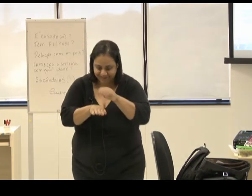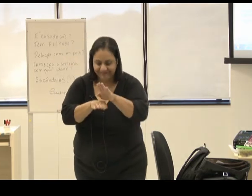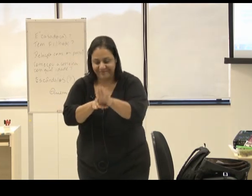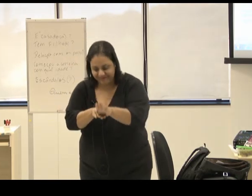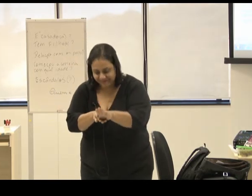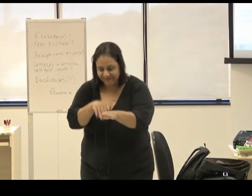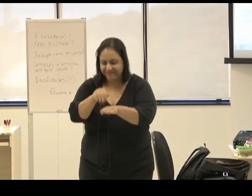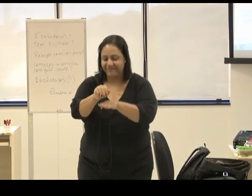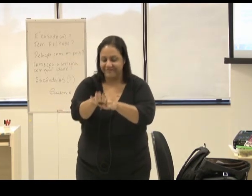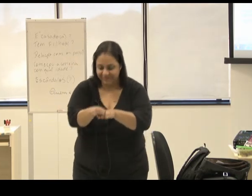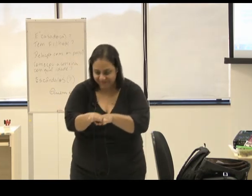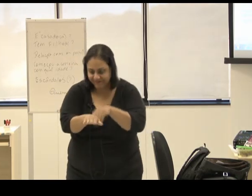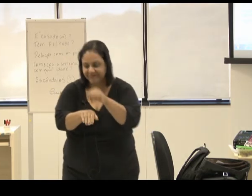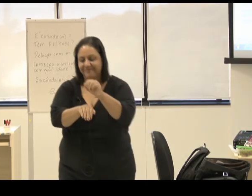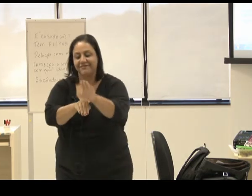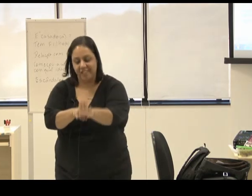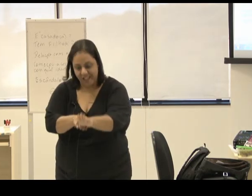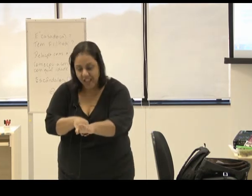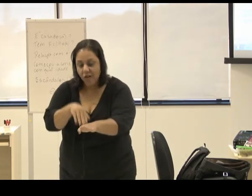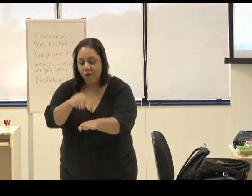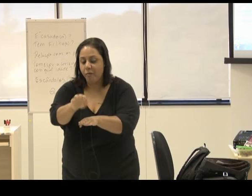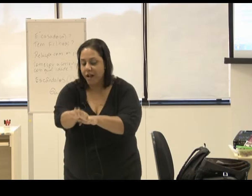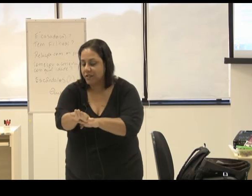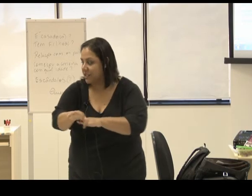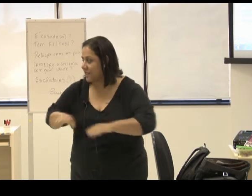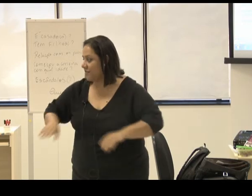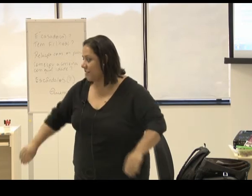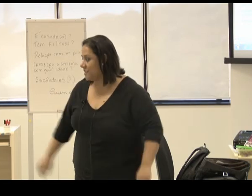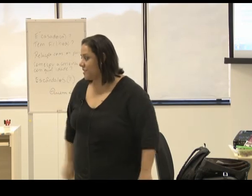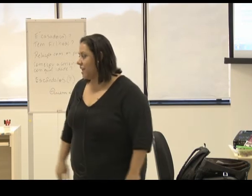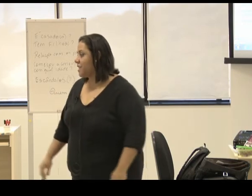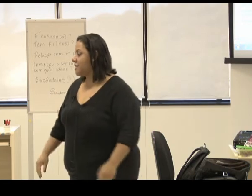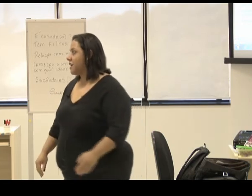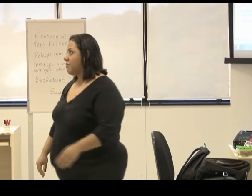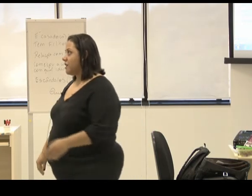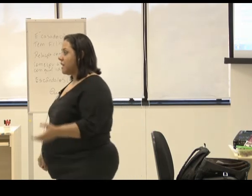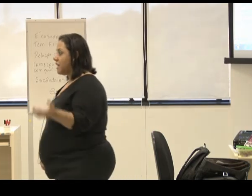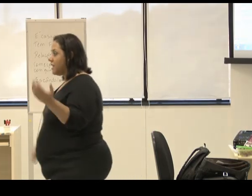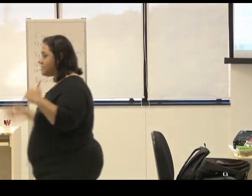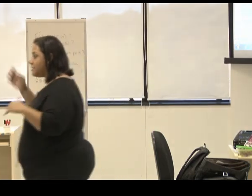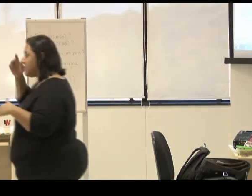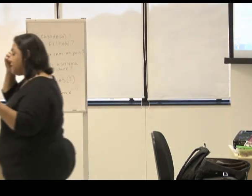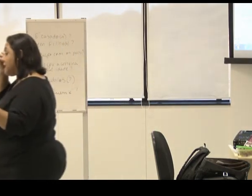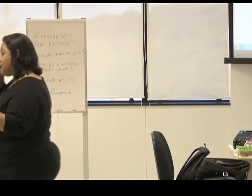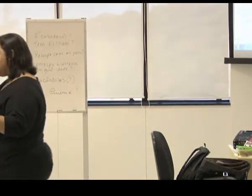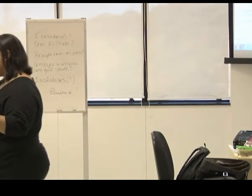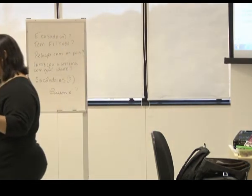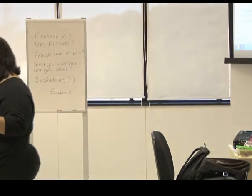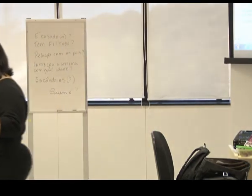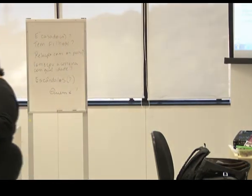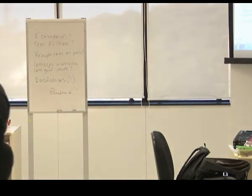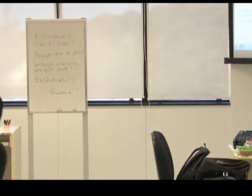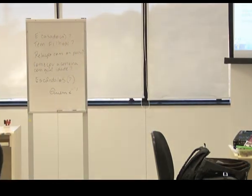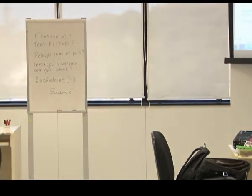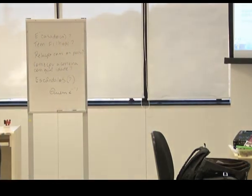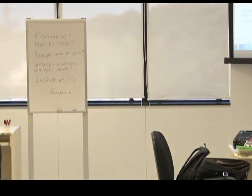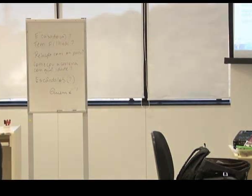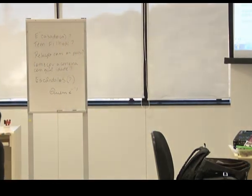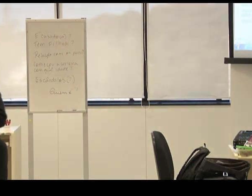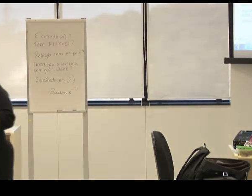Porque o tabulário é administrativo. Um passo de cada vez. Ele tinha que aprender esse, senão ele saía do espaço. E agora a gente